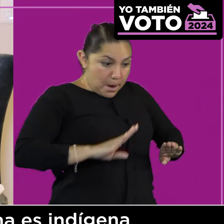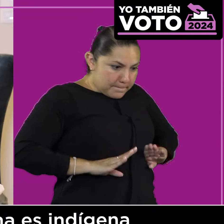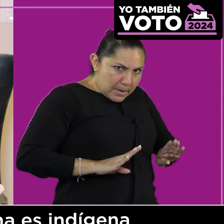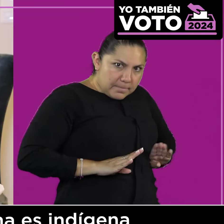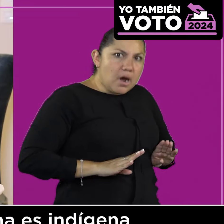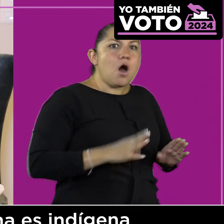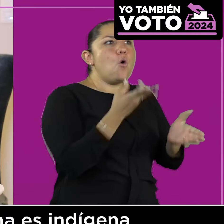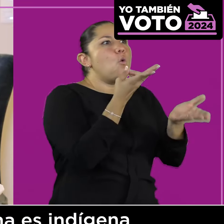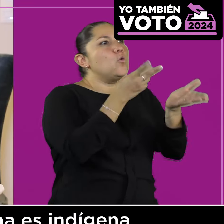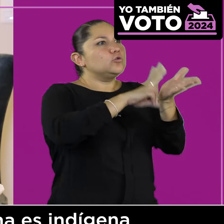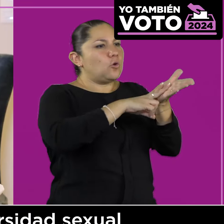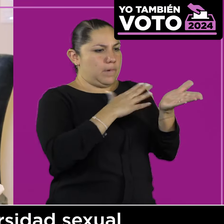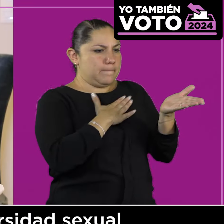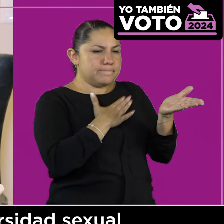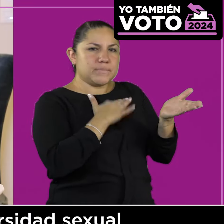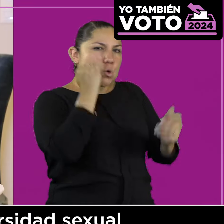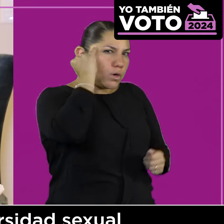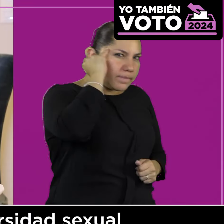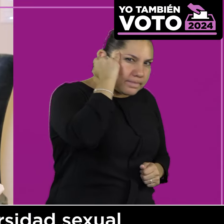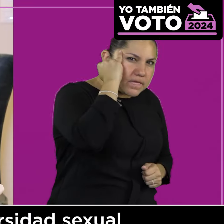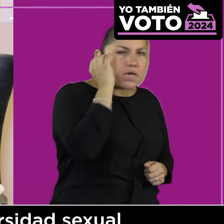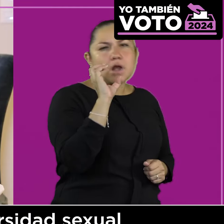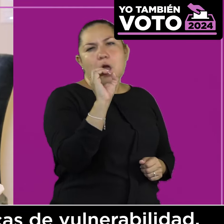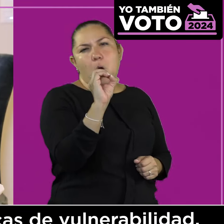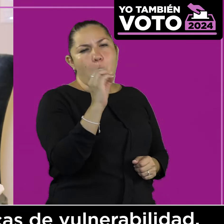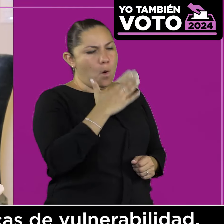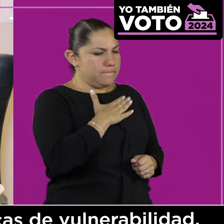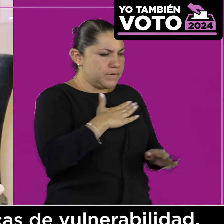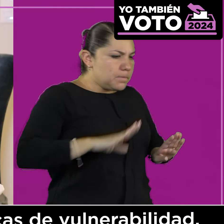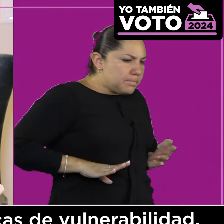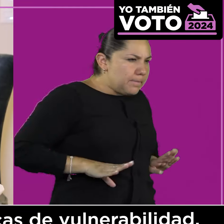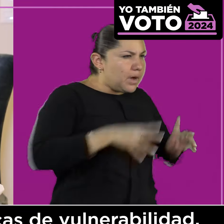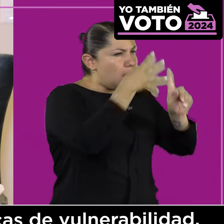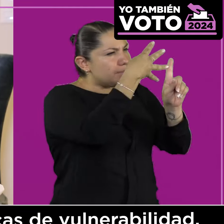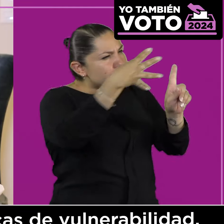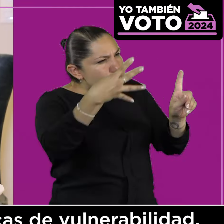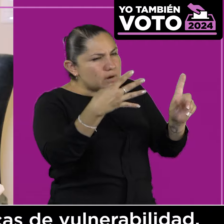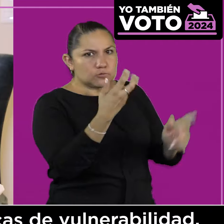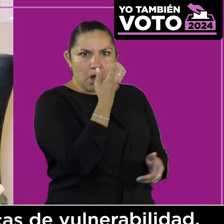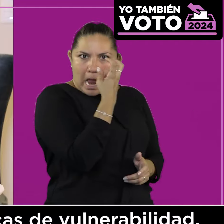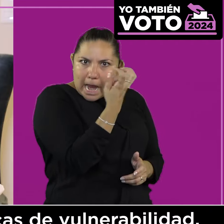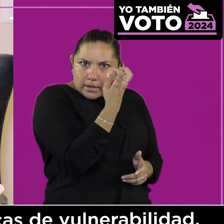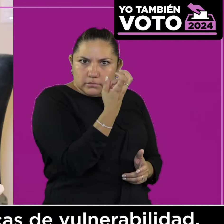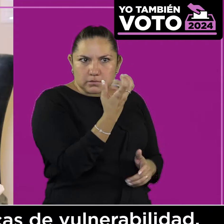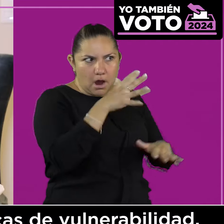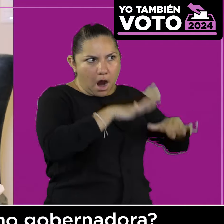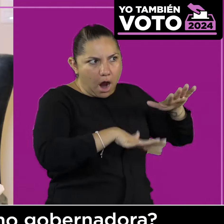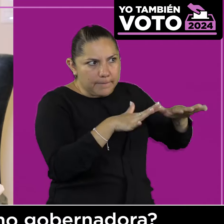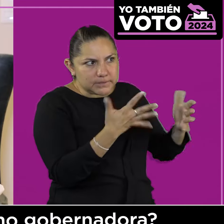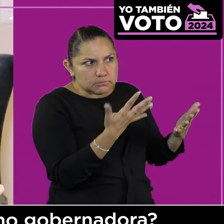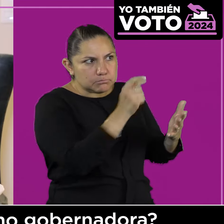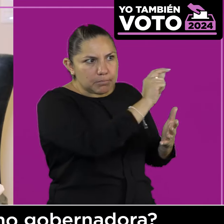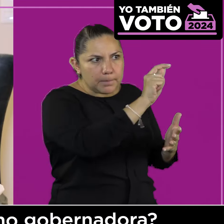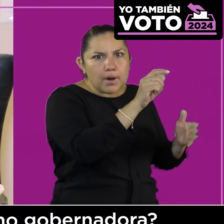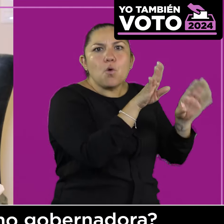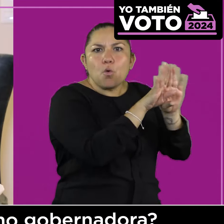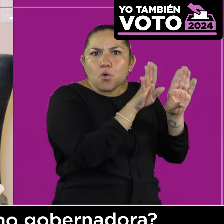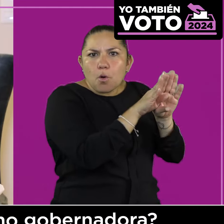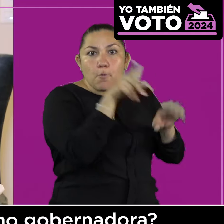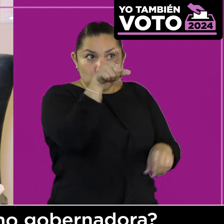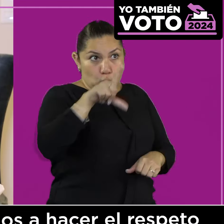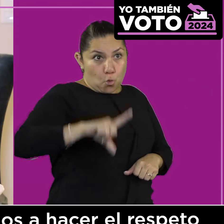persona es indígena O de la diversidad sexual o otras características de vulnerabilidad qué harías como